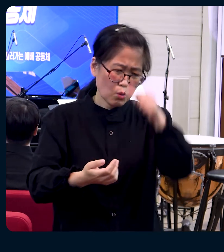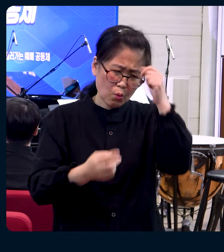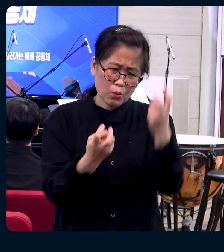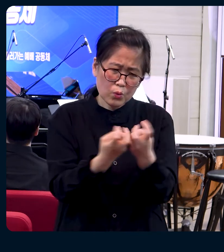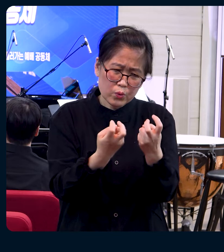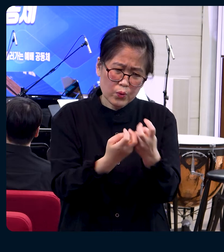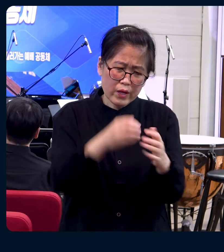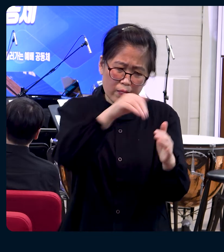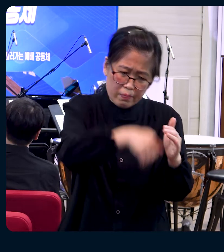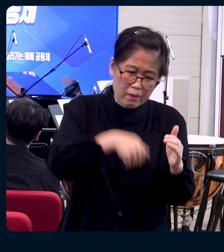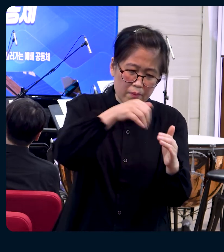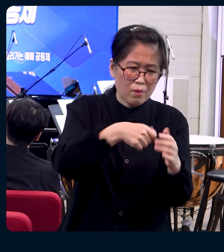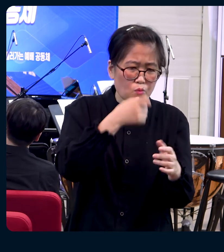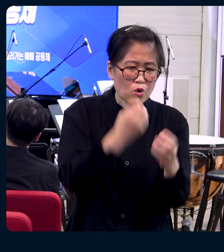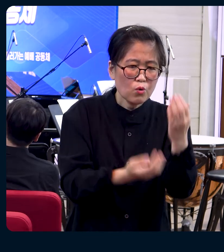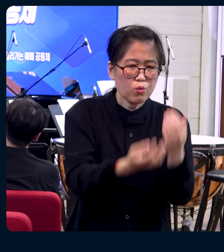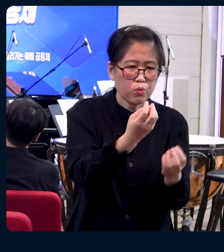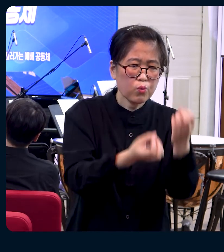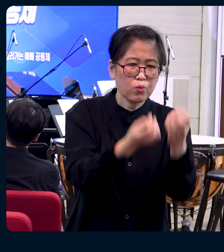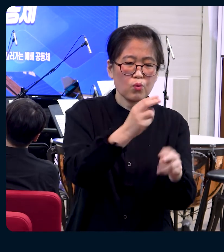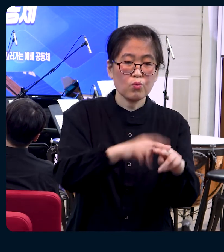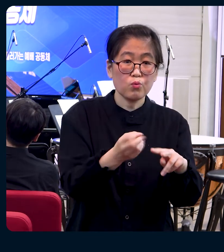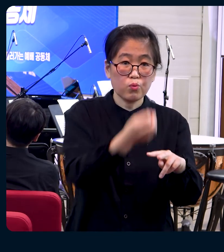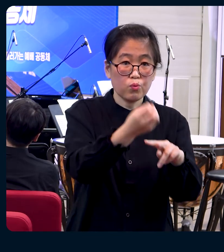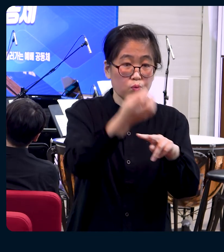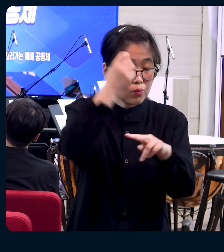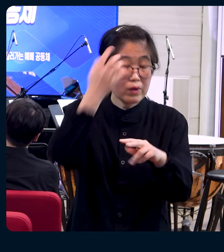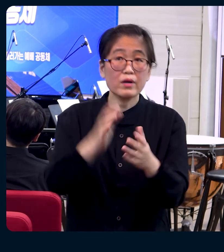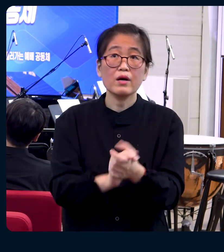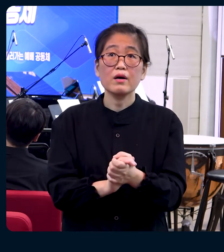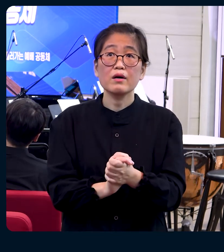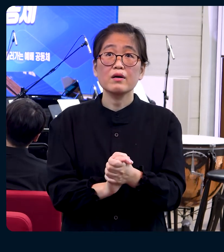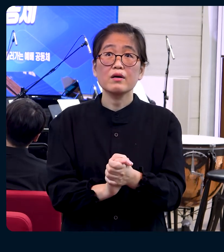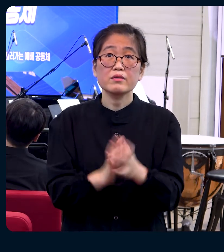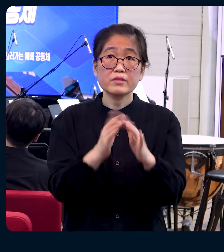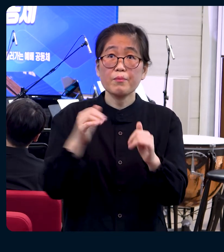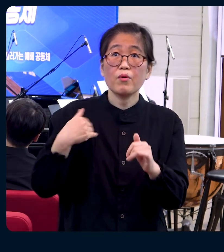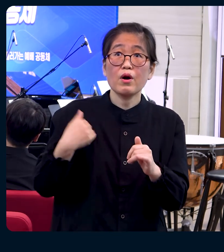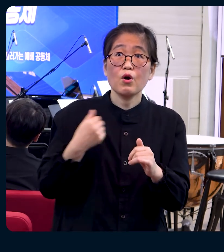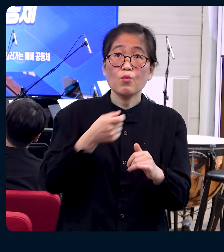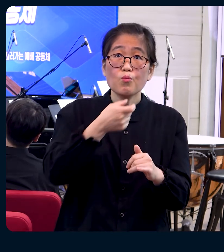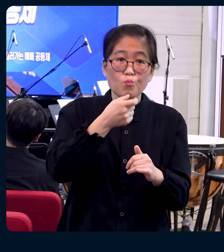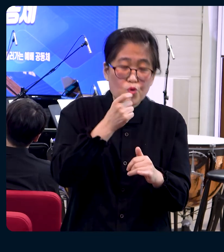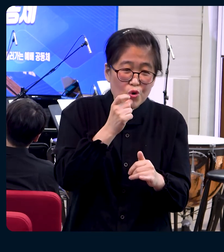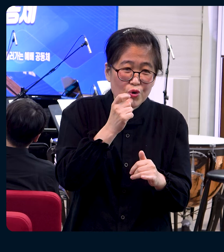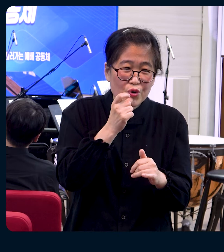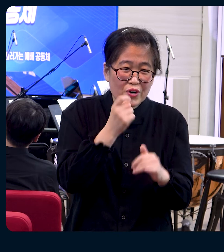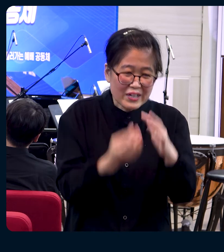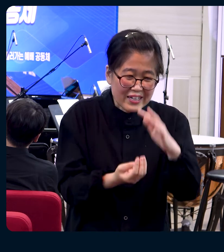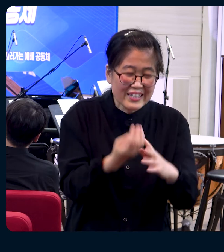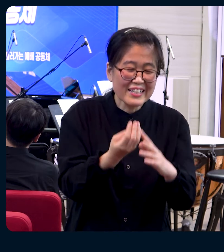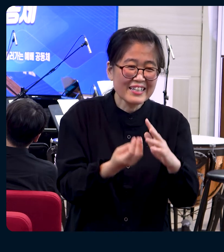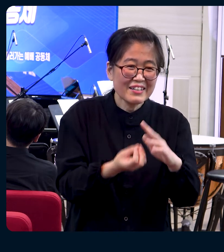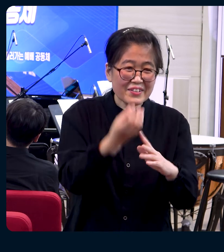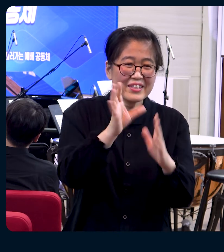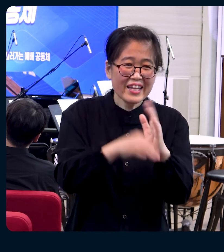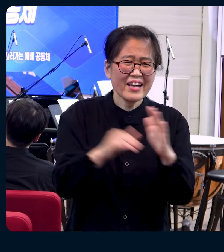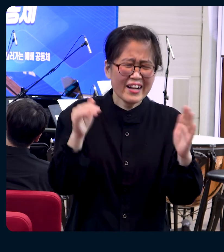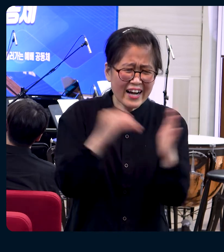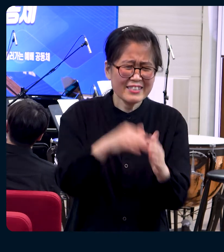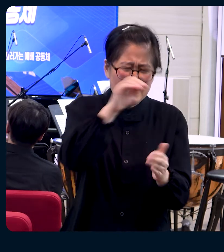물어봤대요. 아니 장로님 어떻게 땅을 파면 물이 다 나오냐고. 사람들이 모르는 게 있는데 우리는요, 물이 나올 때까지